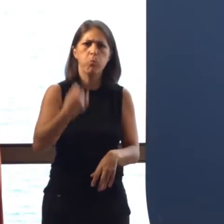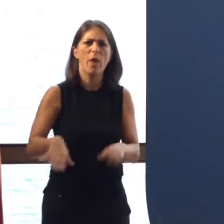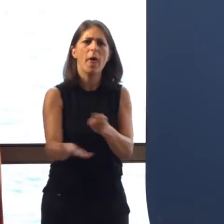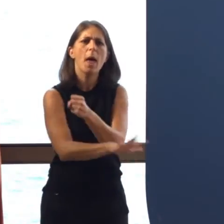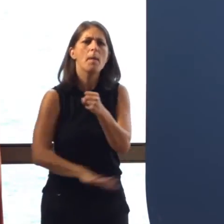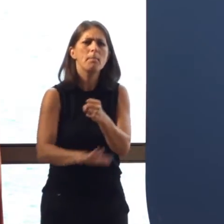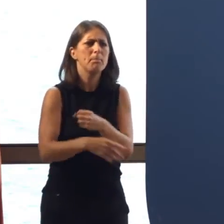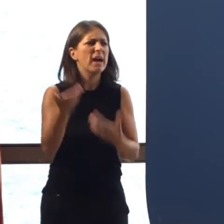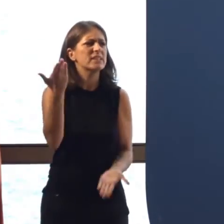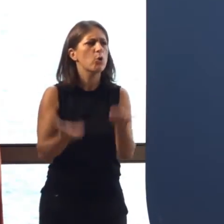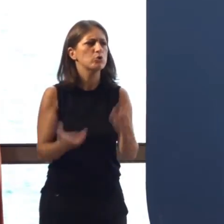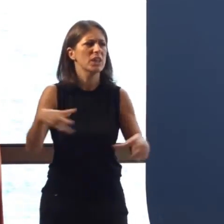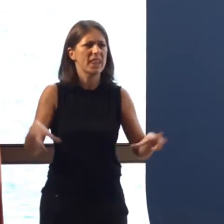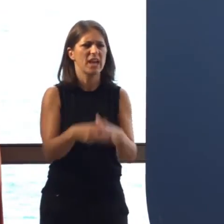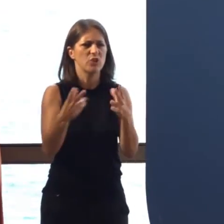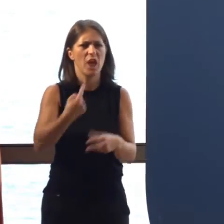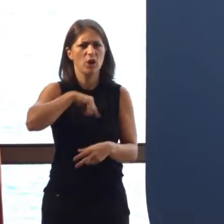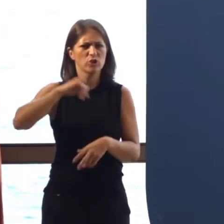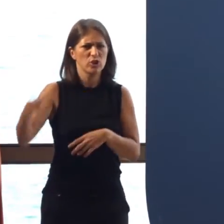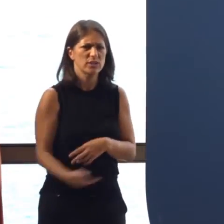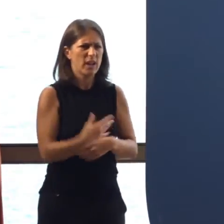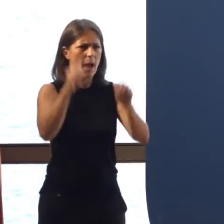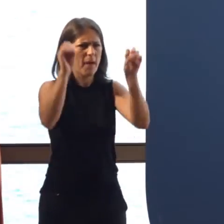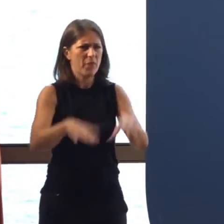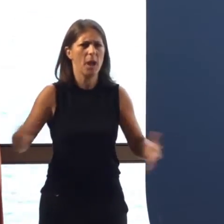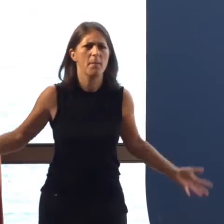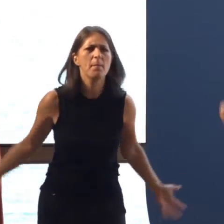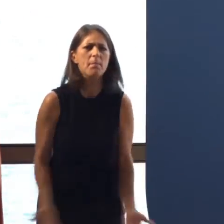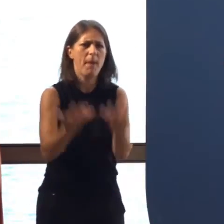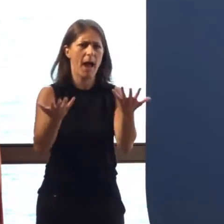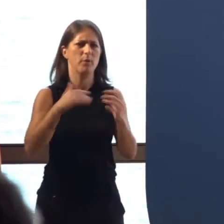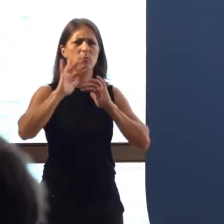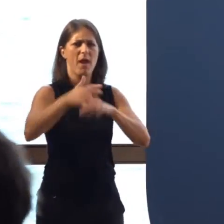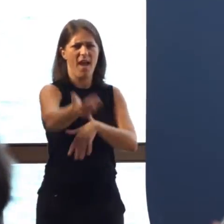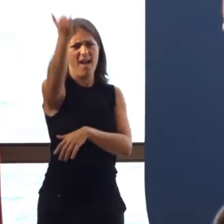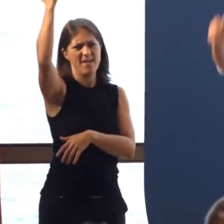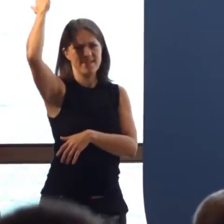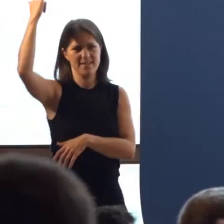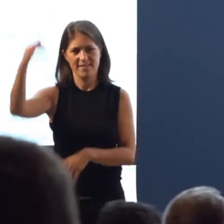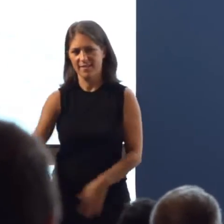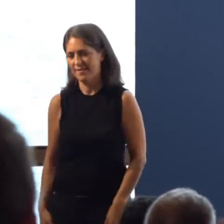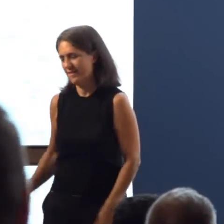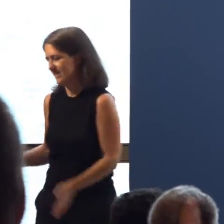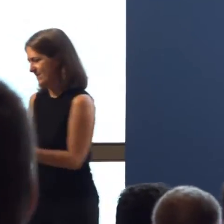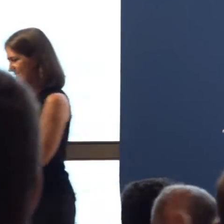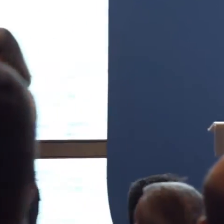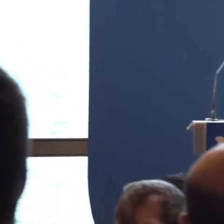xustiza social. Non vos conformedes. Vamos adiante. ¡Ai, Marea!